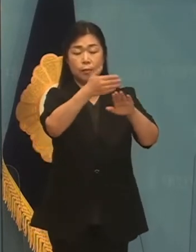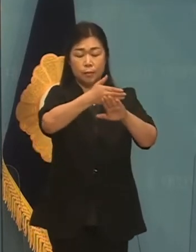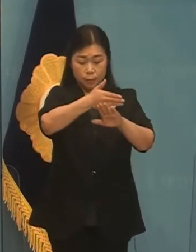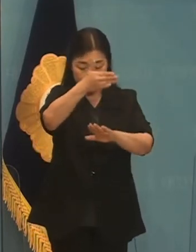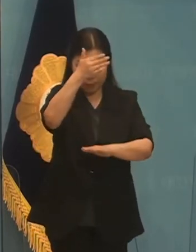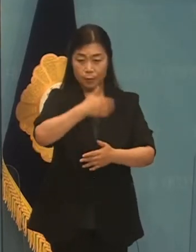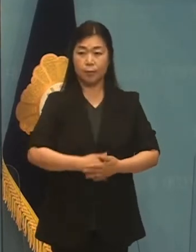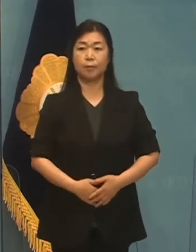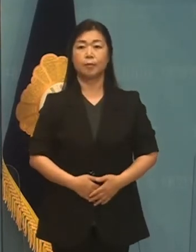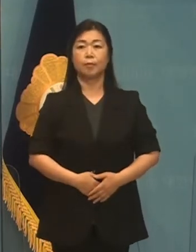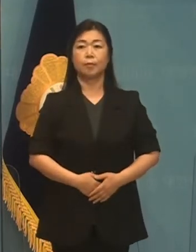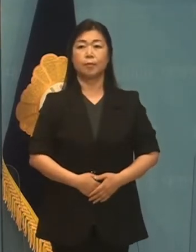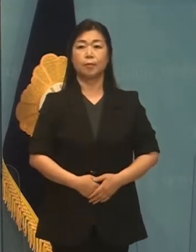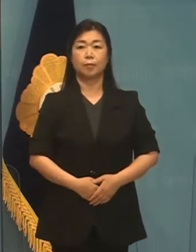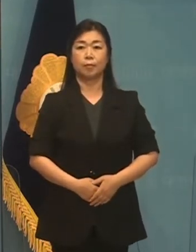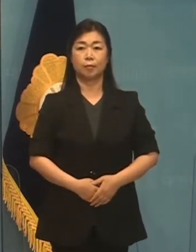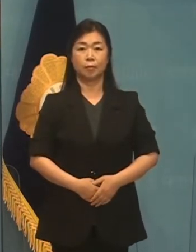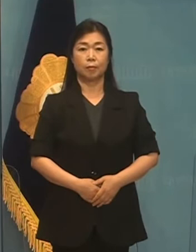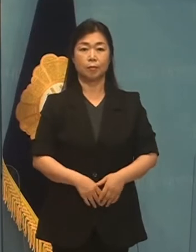감사합니다.